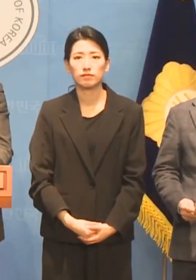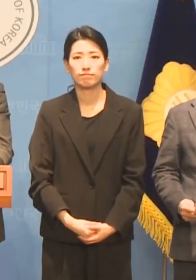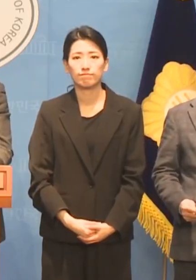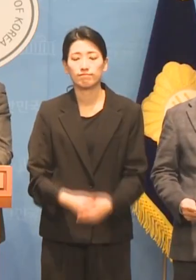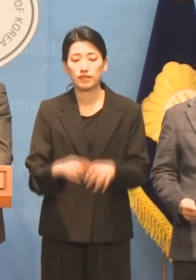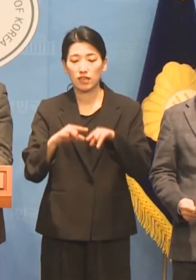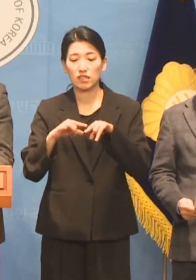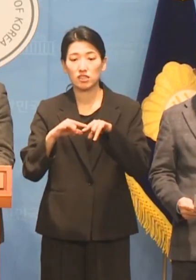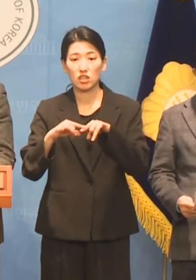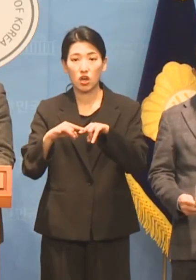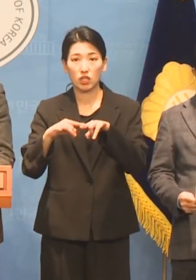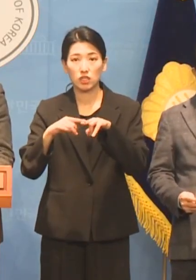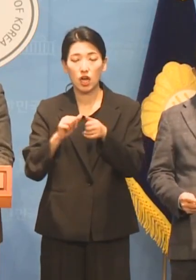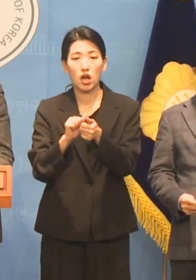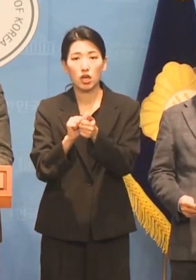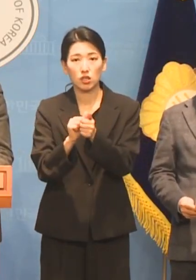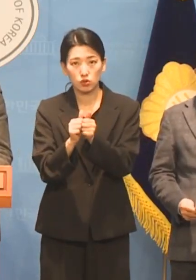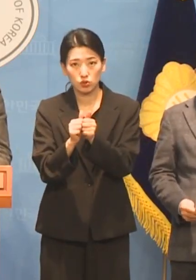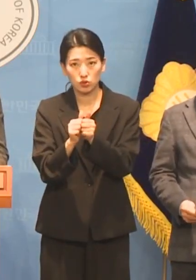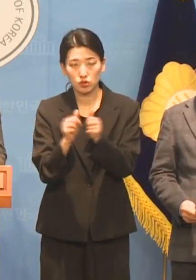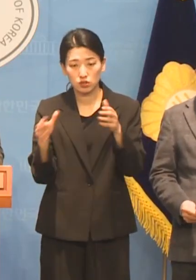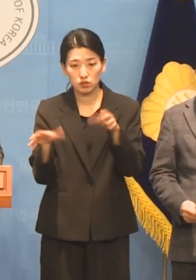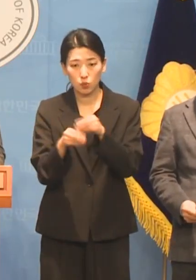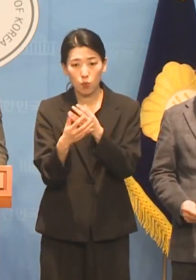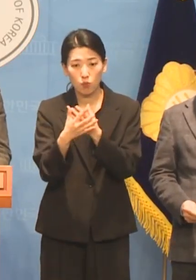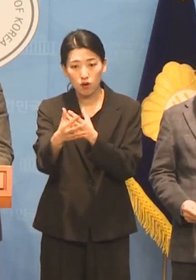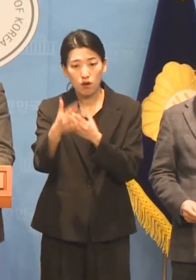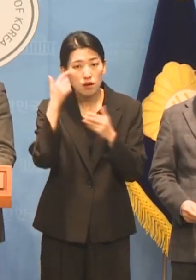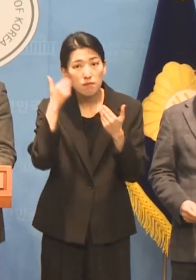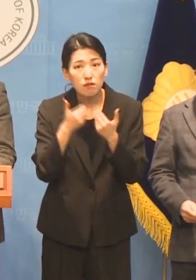전자주주총회에 대한 반대도 이해하기 어렵습니다.